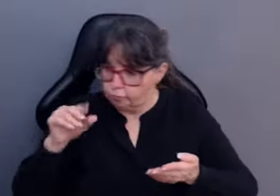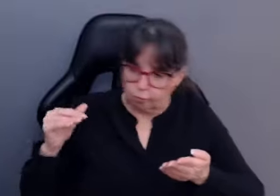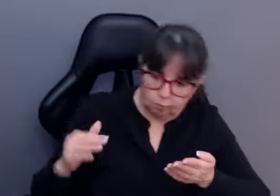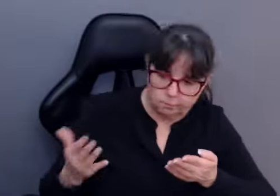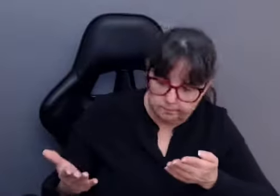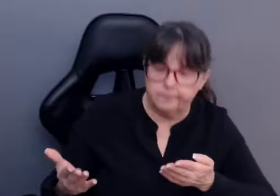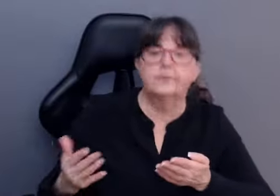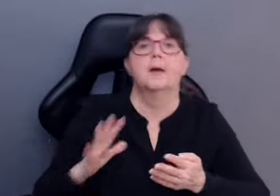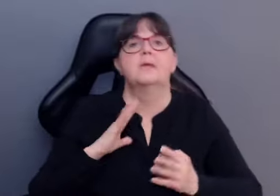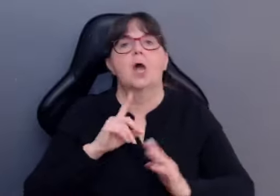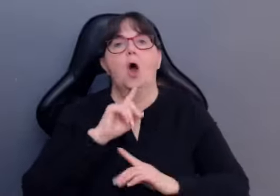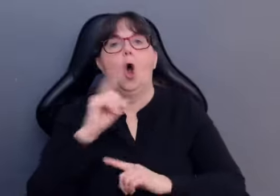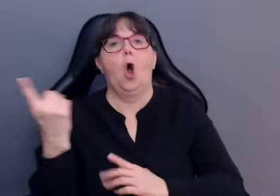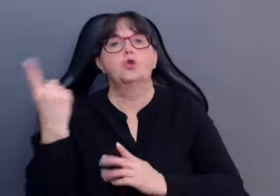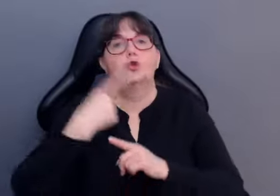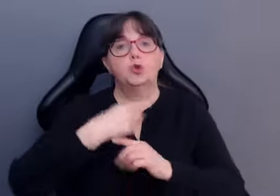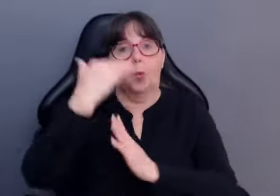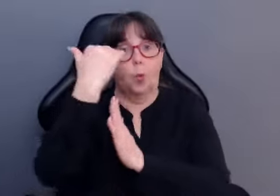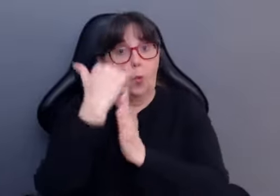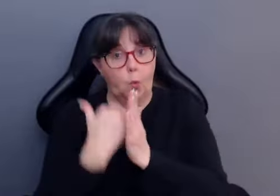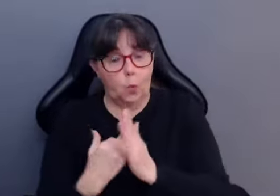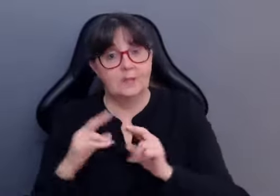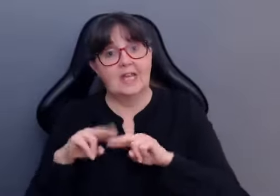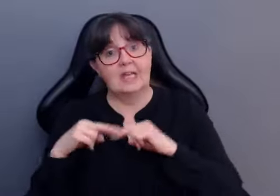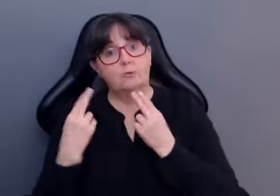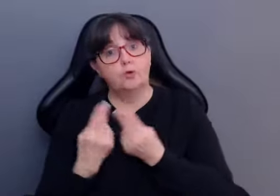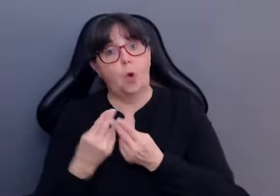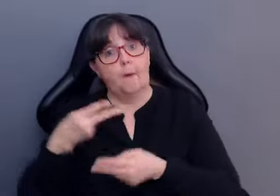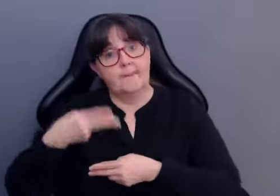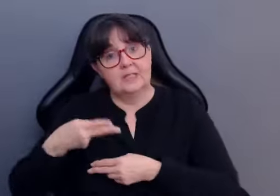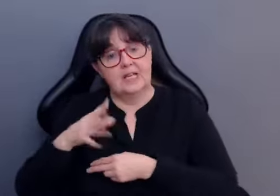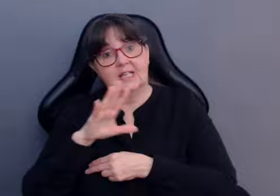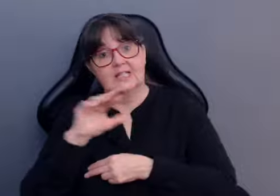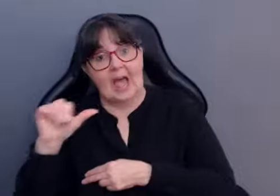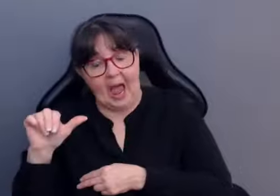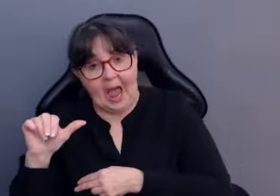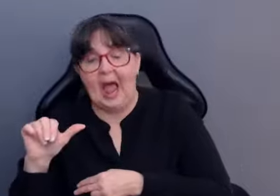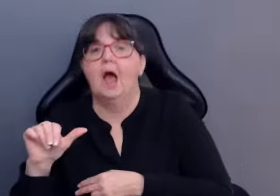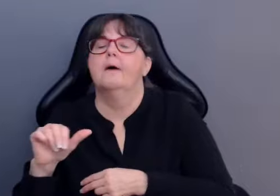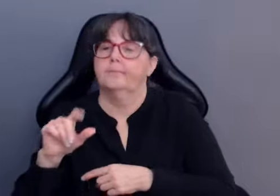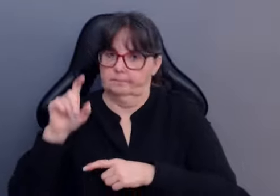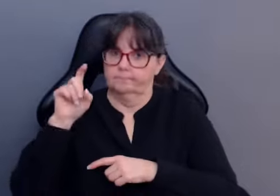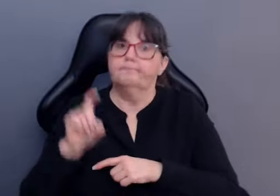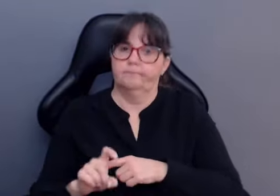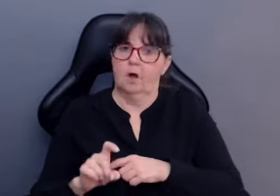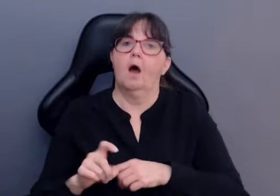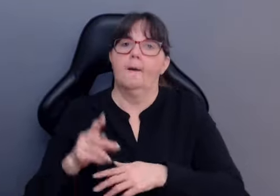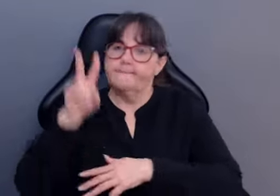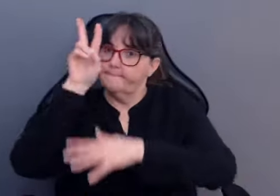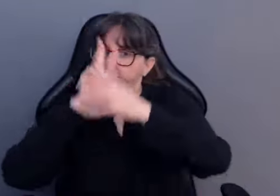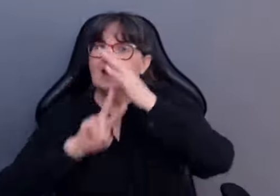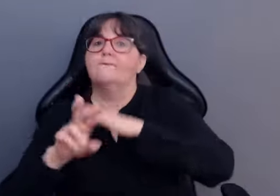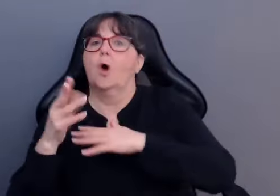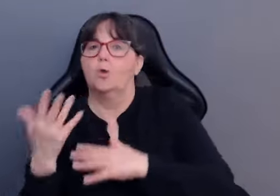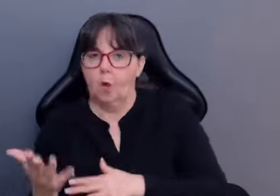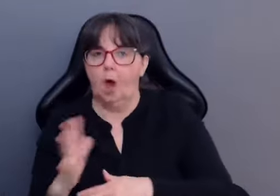L'ordre du jour de toute assemblée du conseil d'administration est présumé prévoir une période